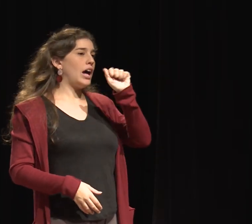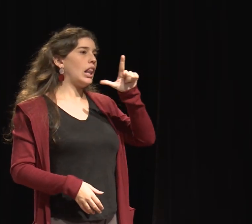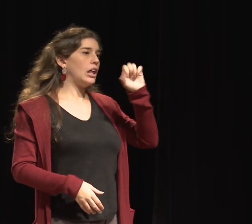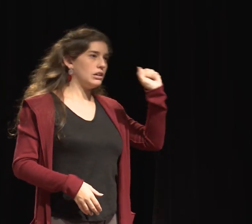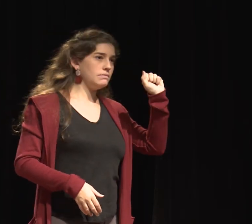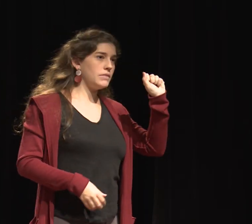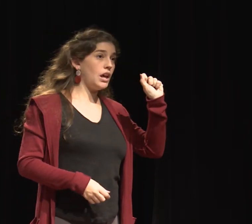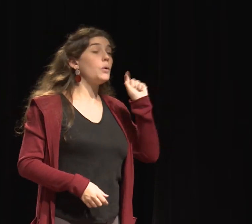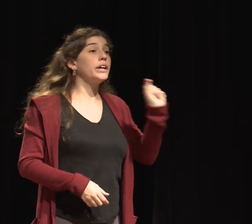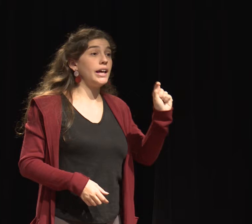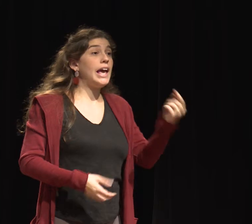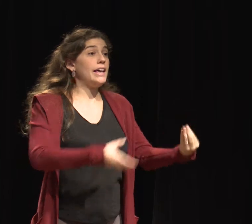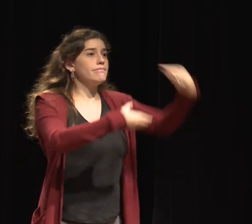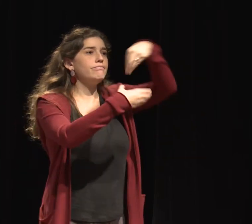O meu lugar de fala,